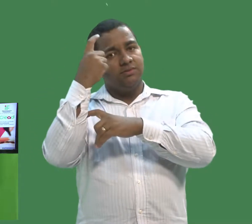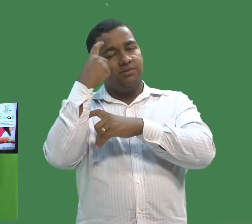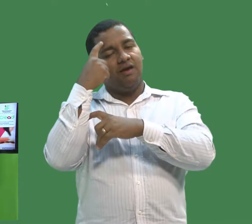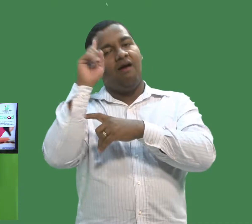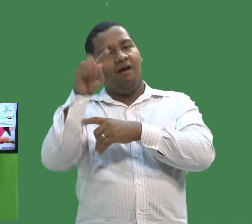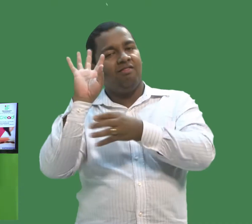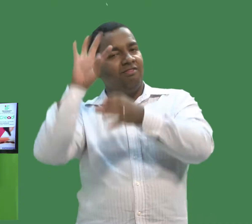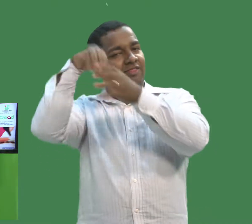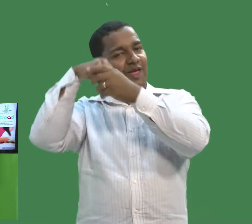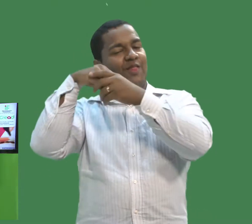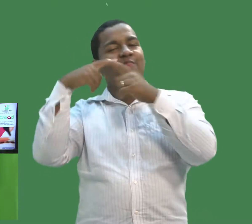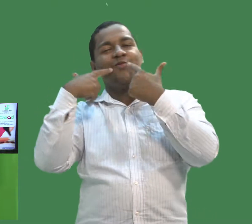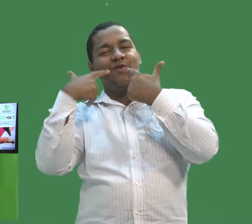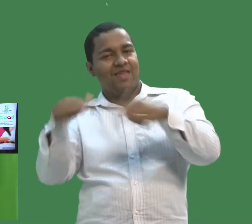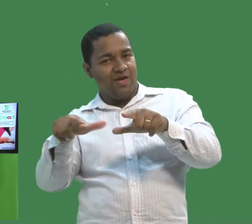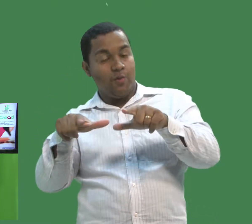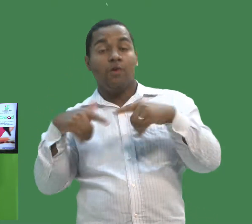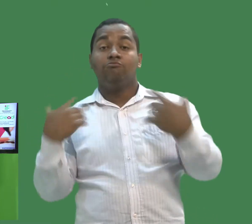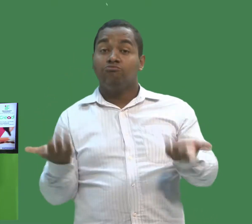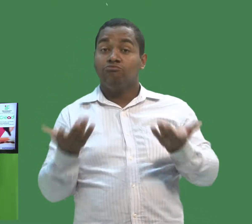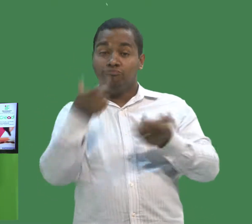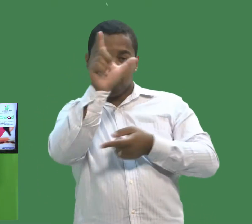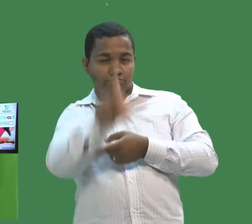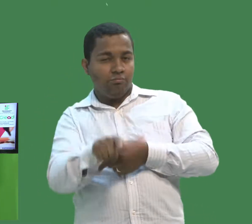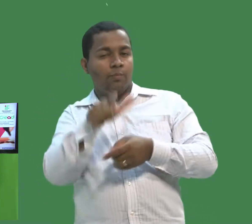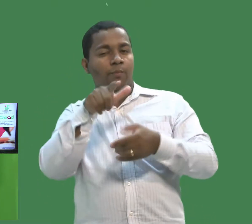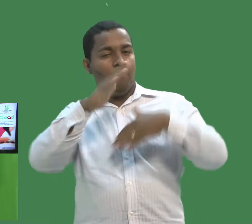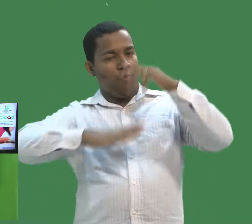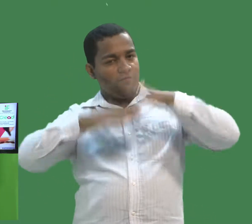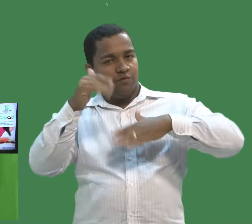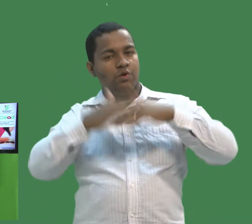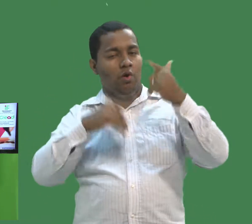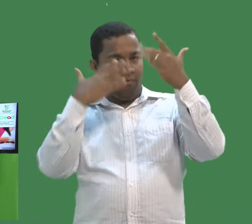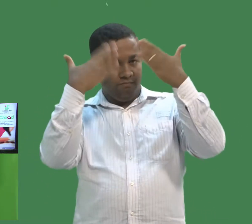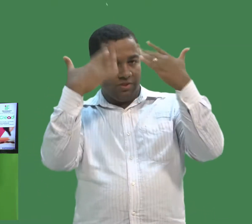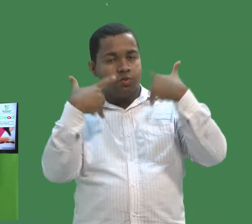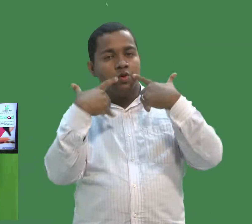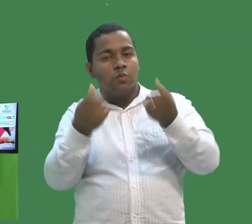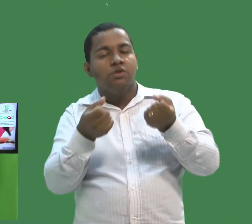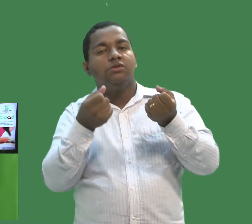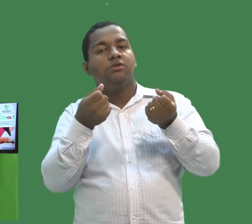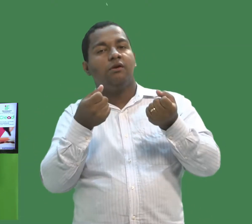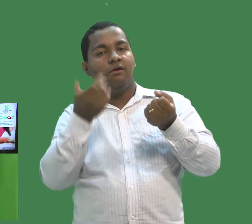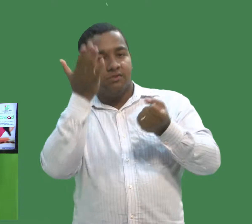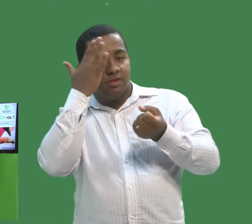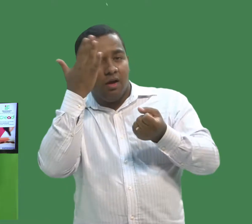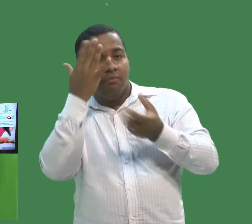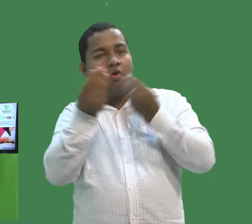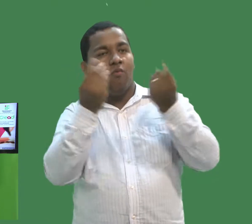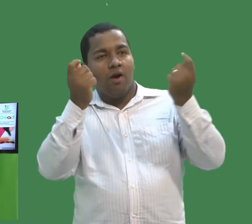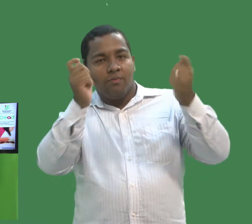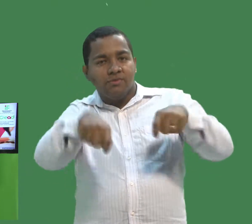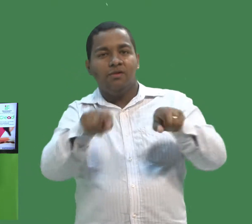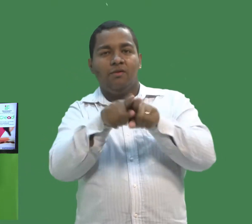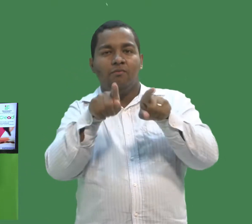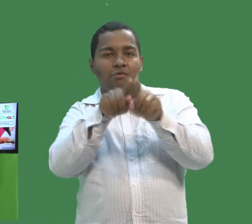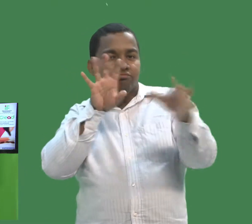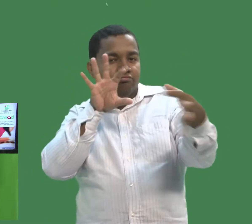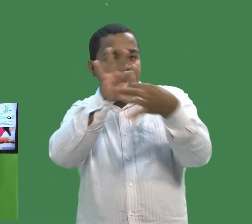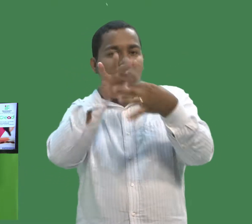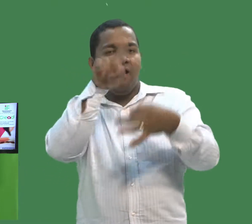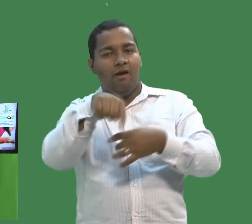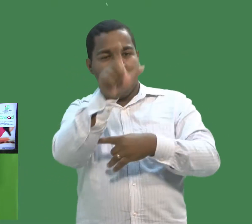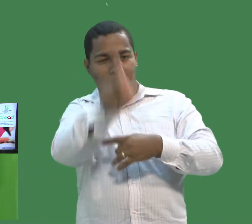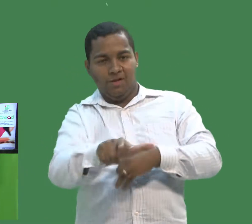língua. Os psicolinguistas se interessam pelo conhecimento e pela capacidade inerente, que faz parte